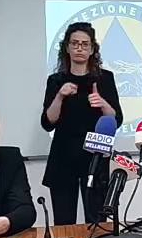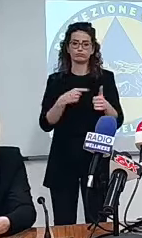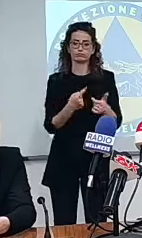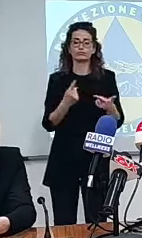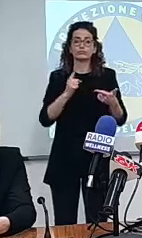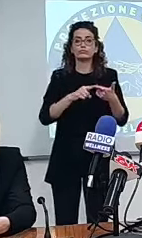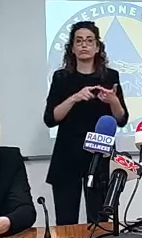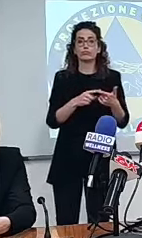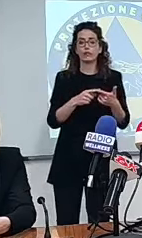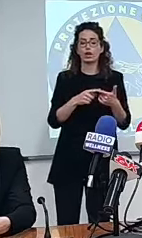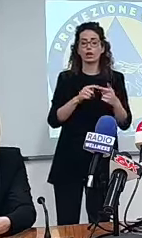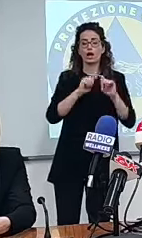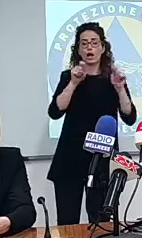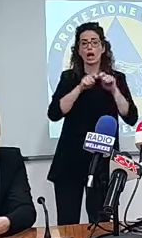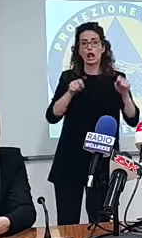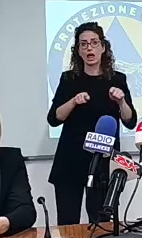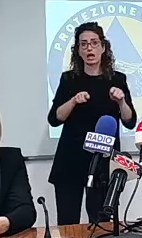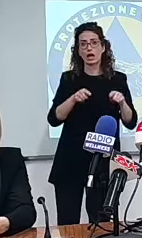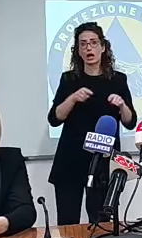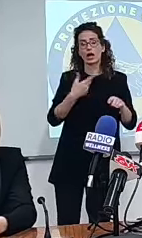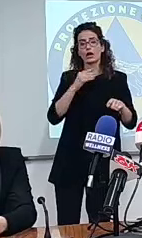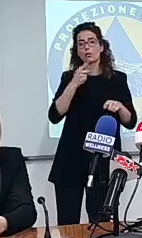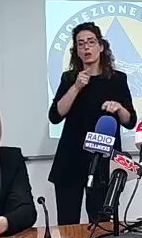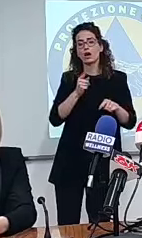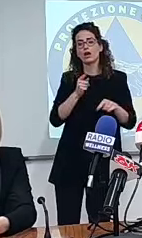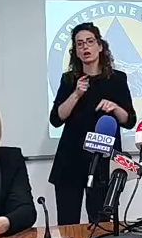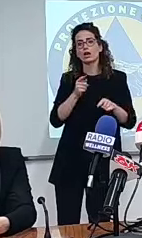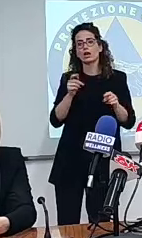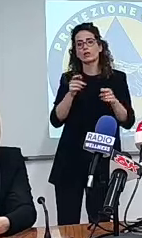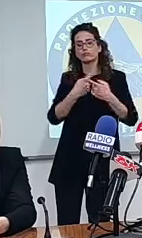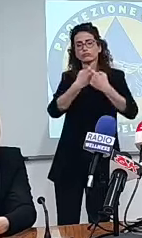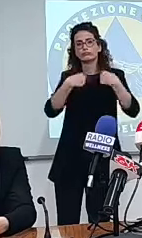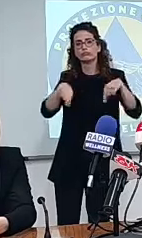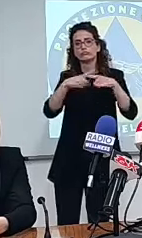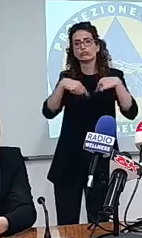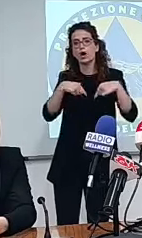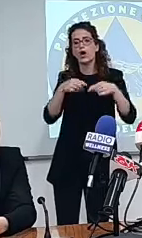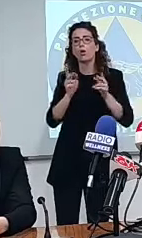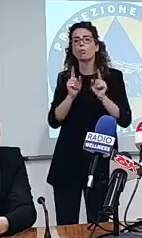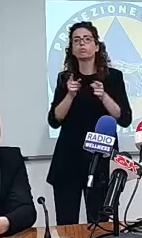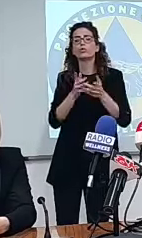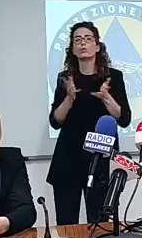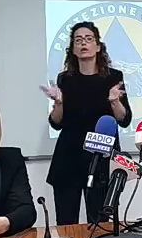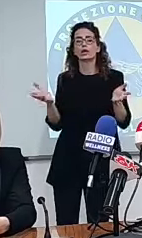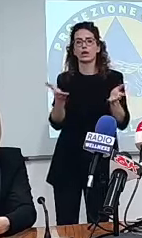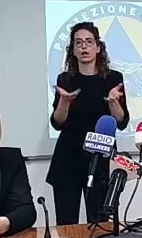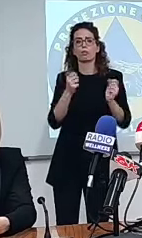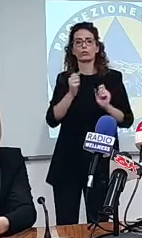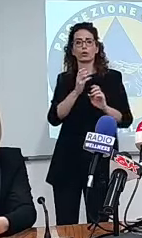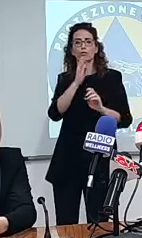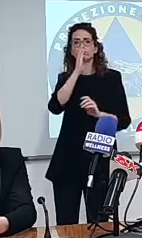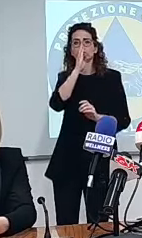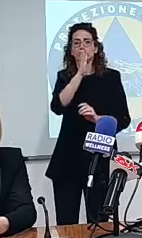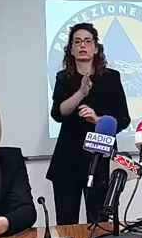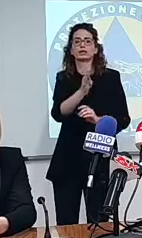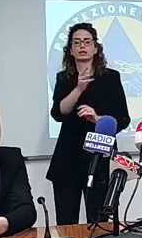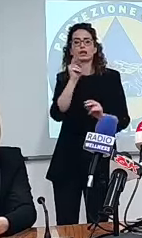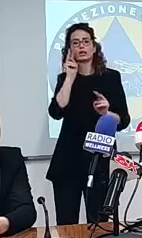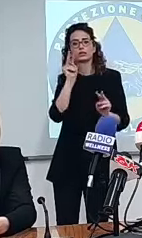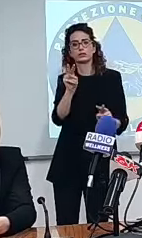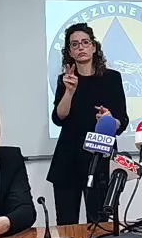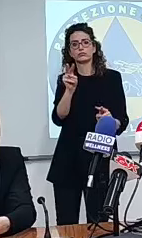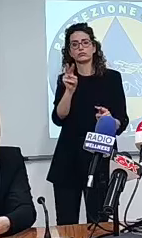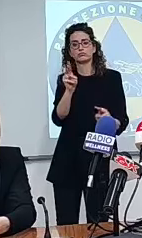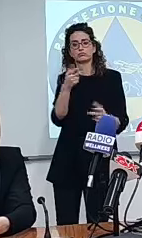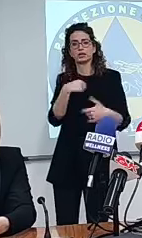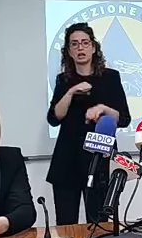siano pubbliche le sedute, che chiunque possa guardarsele in diretta. A me non sembra che davanti alla commissione d'inchiesta questa sia